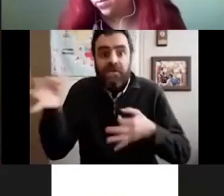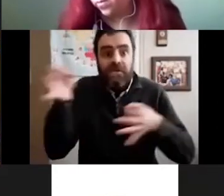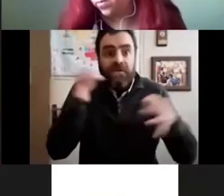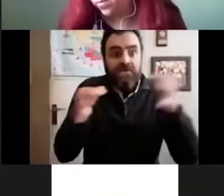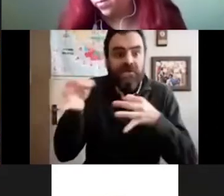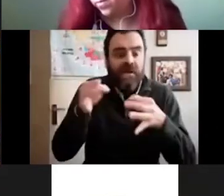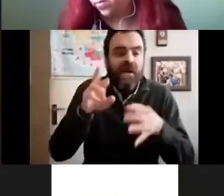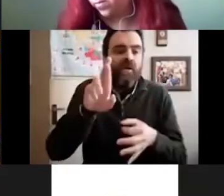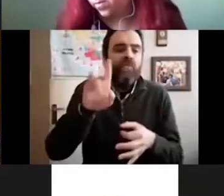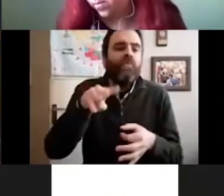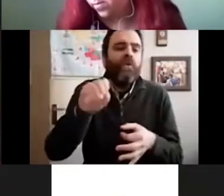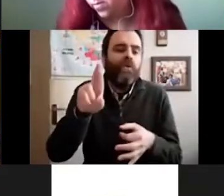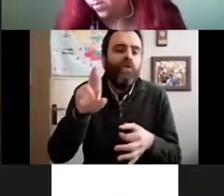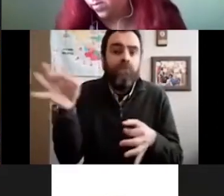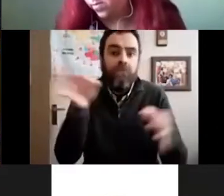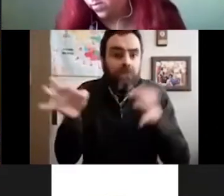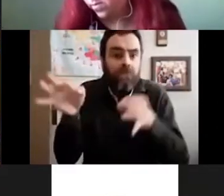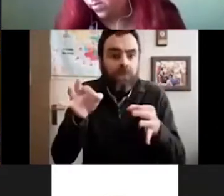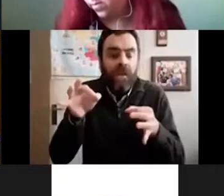cosas. Ahora yo no sé